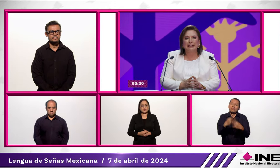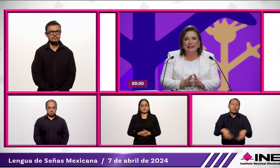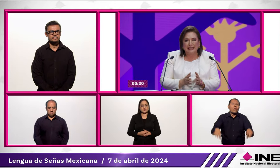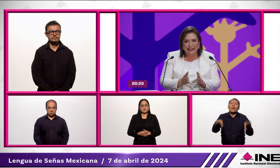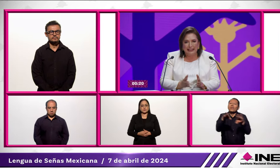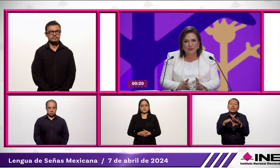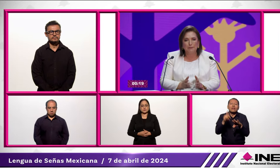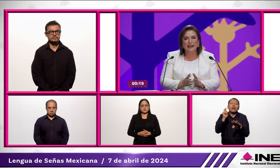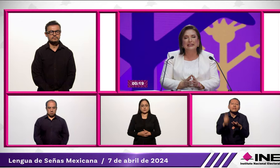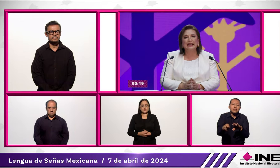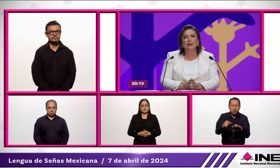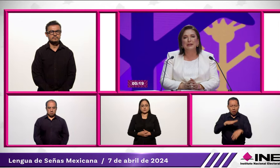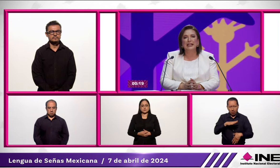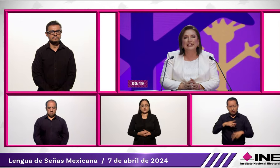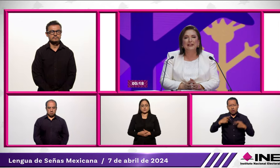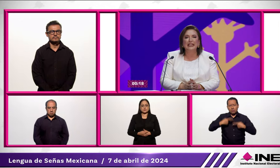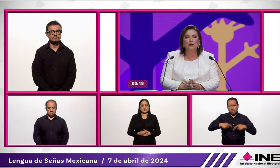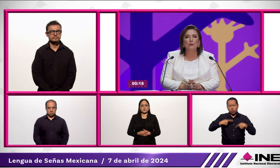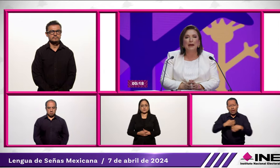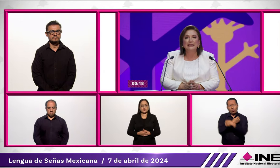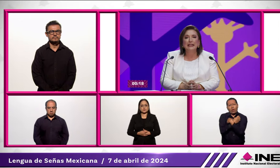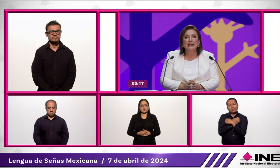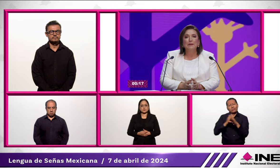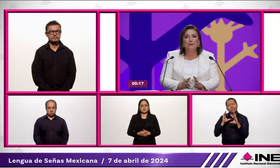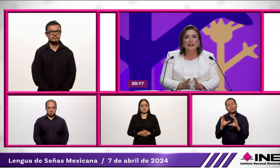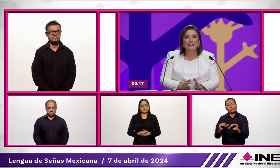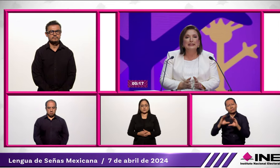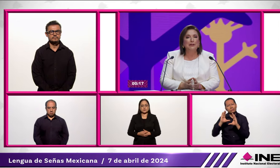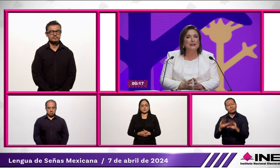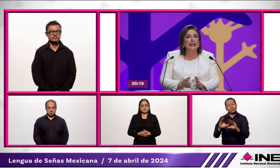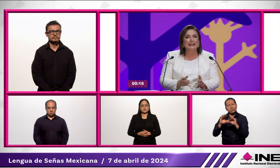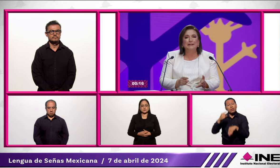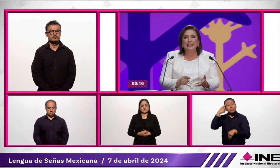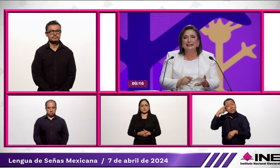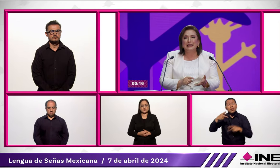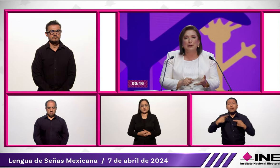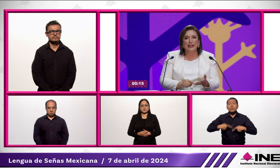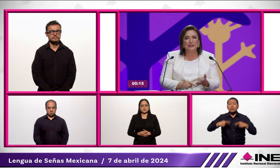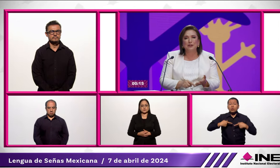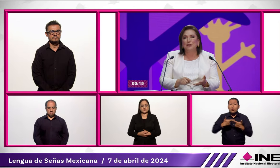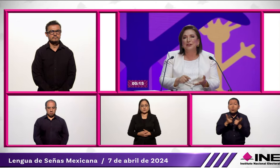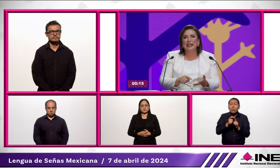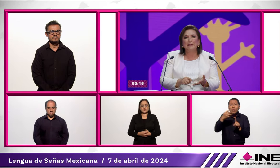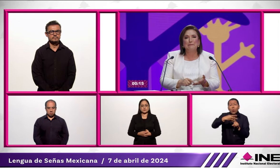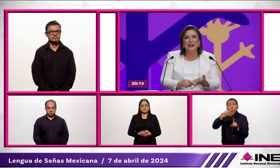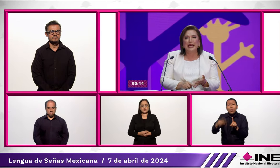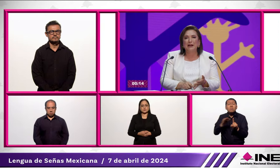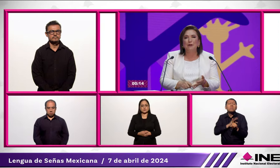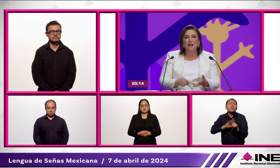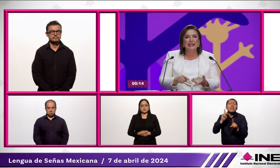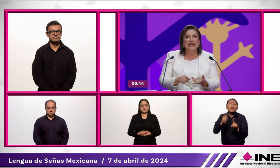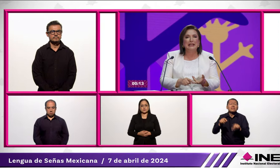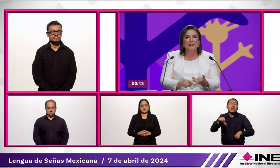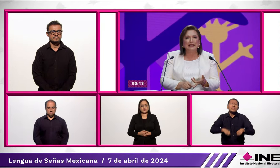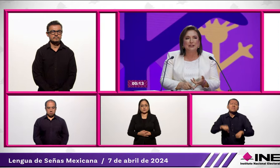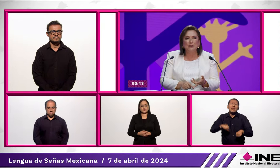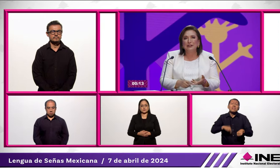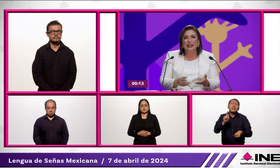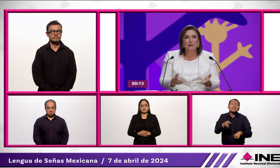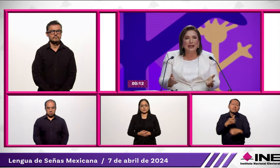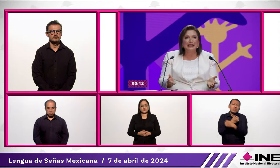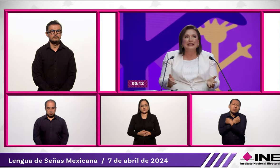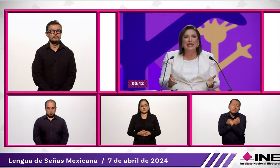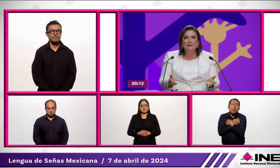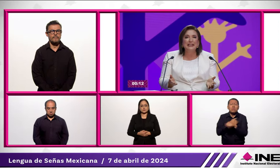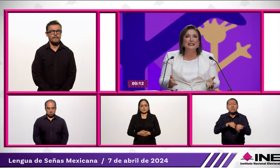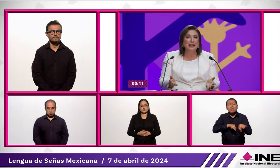que son parte de la comunidad LGBTIQ+, puedan desarrollar actividades de educación, de empleo, de diversión,